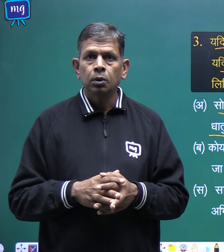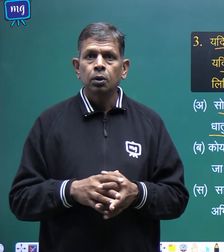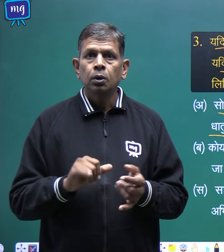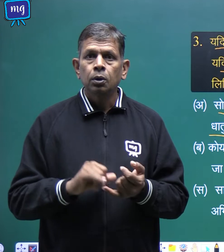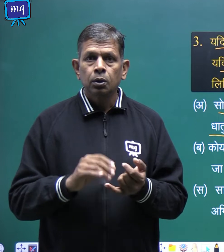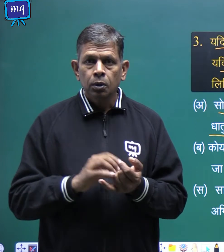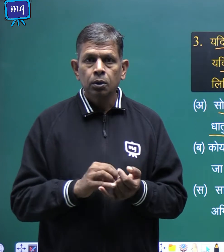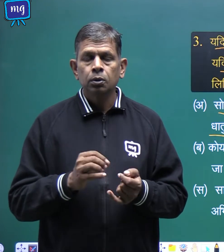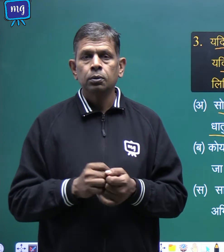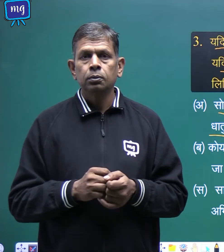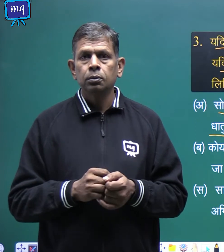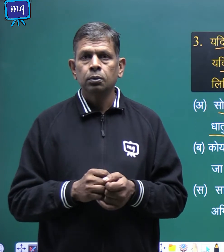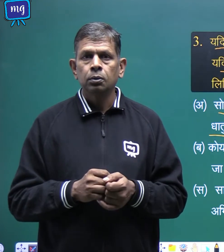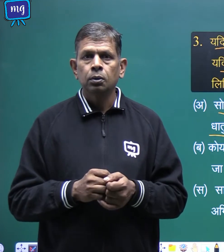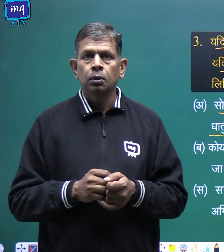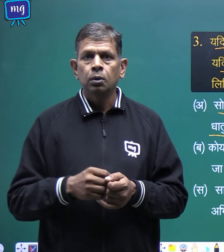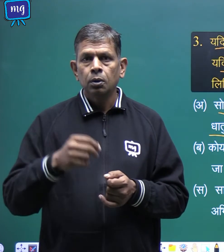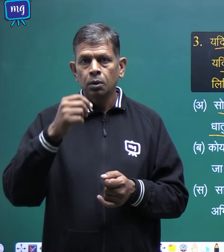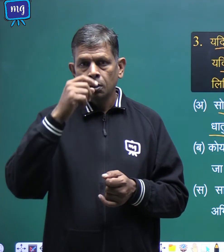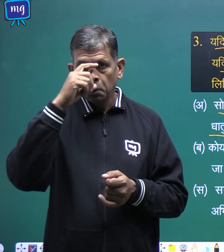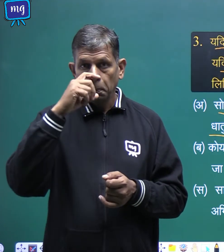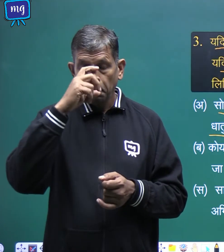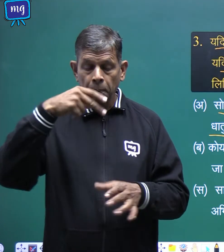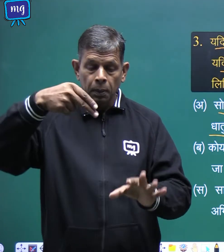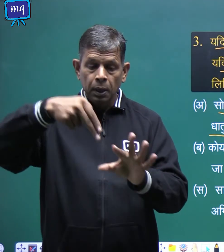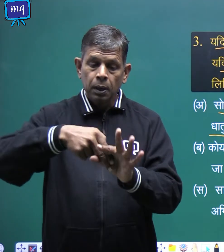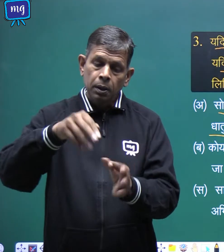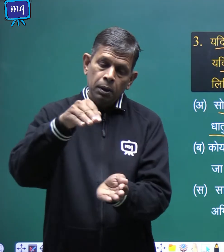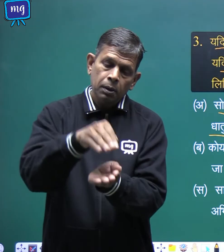इसीलिए इसे मिट्टी के तेल में रखा जाता है।